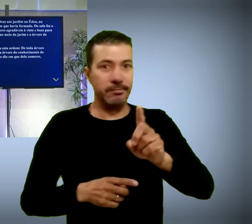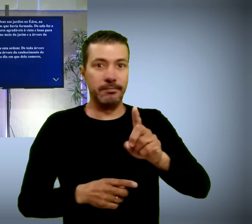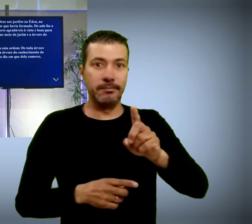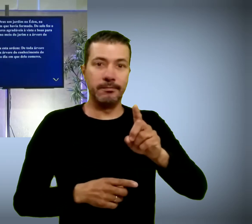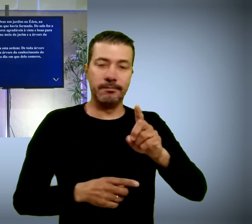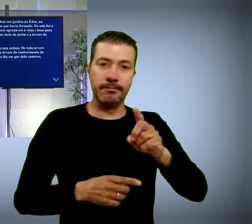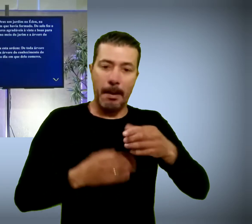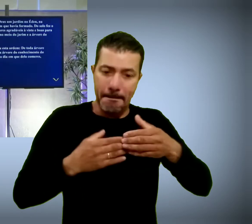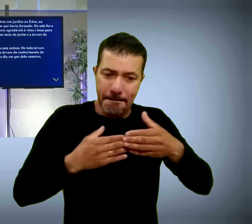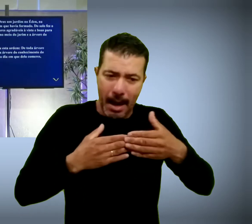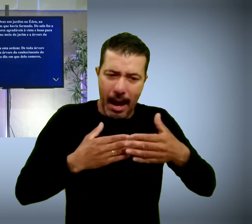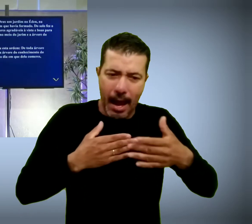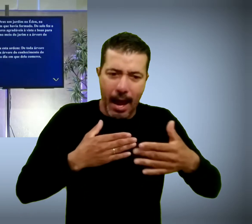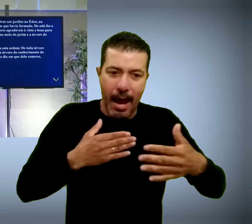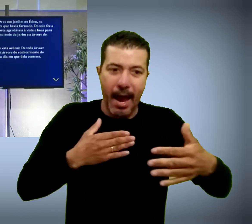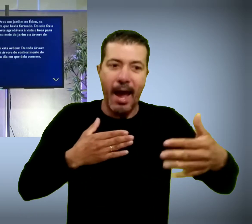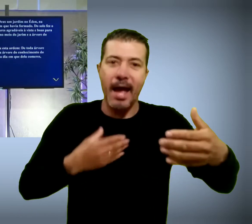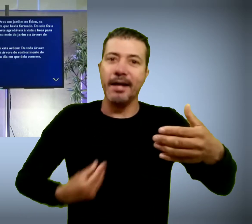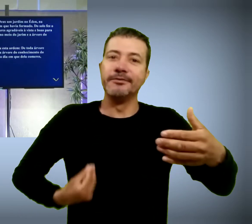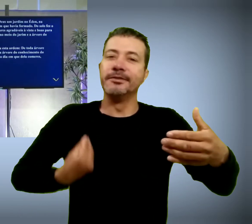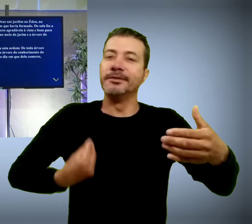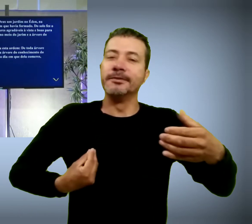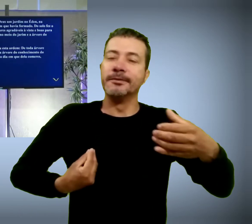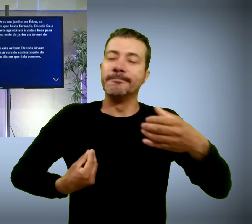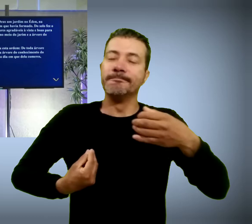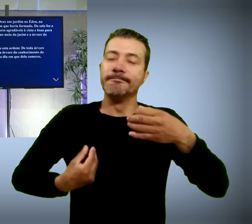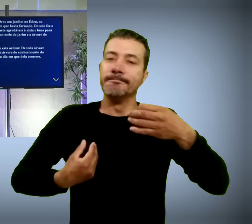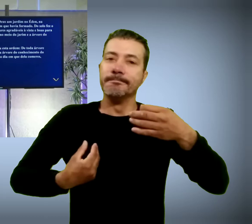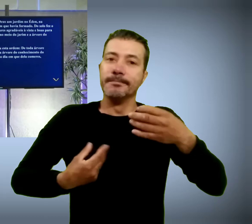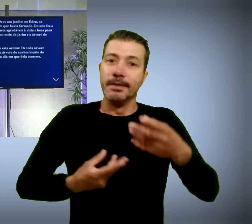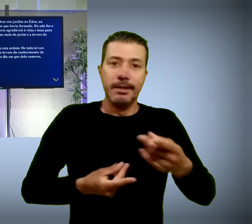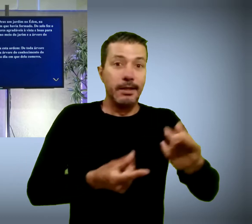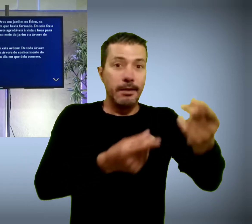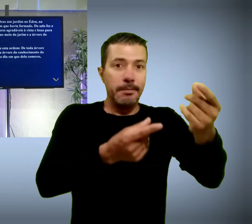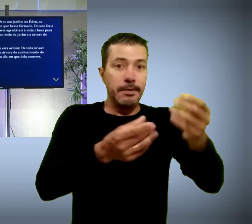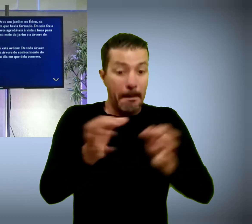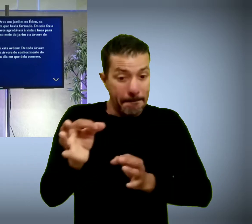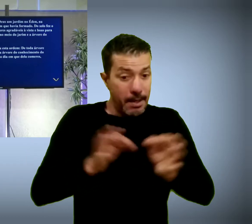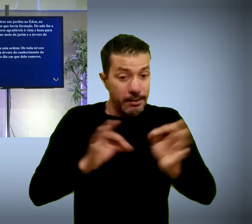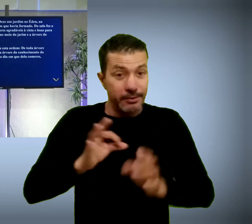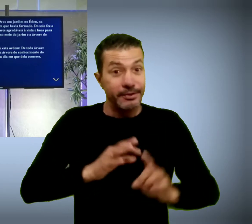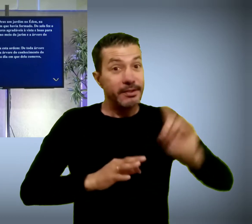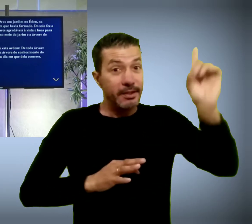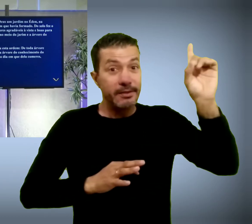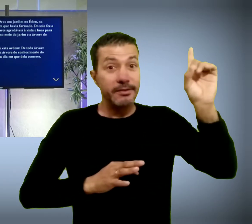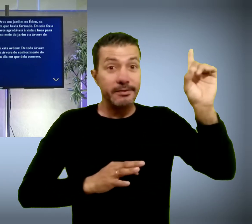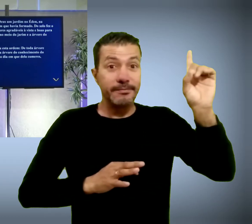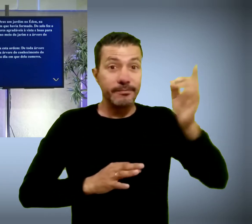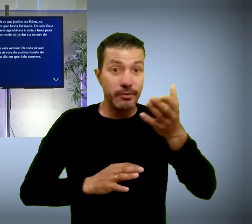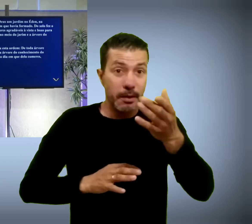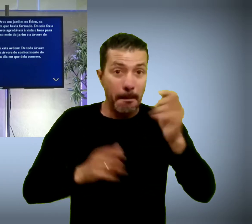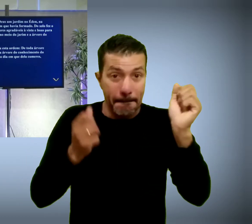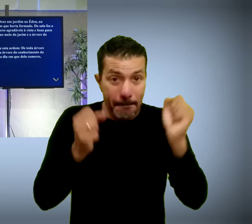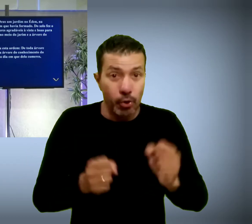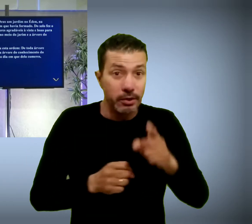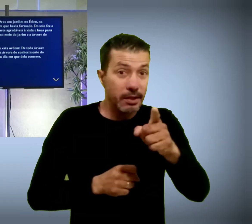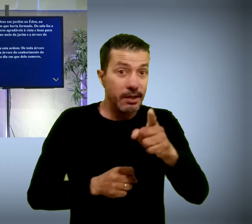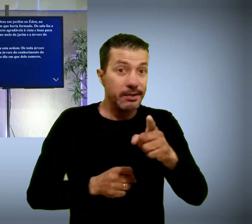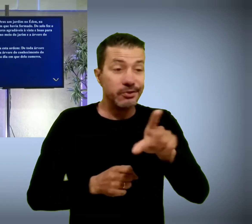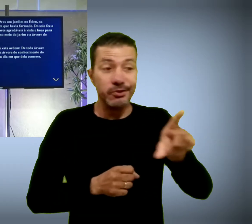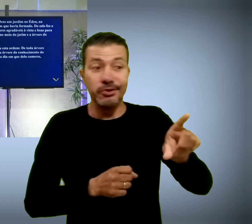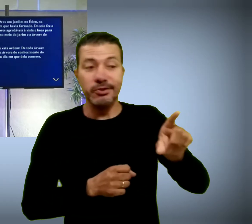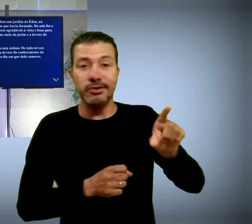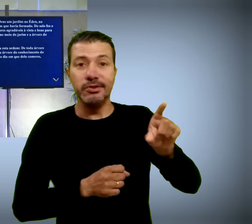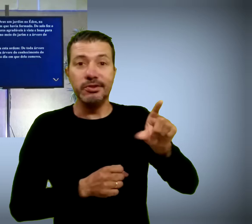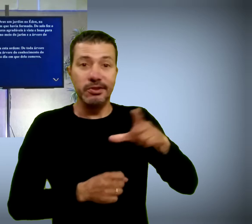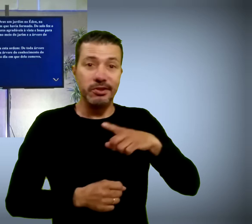viver para sempre. Não foi esse o plano de Deus, né? A gente já comentou aqui, se você tivesse o poder de Deus e